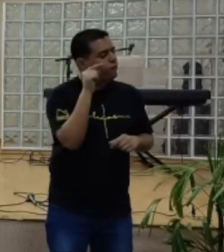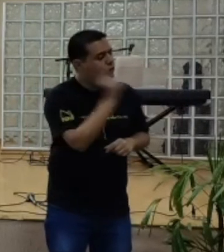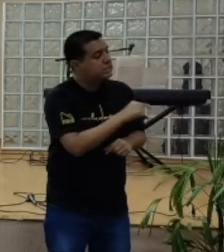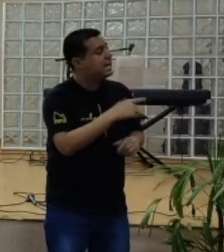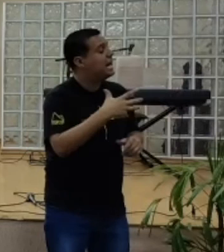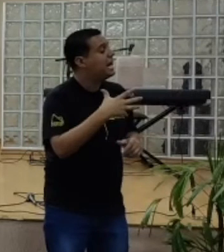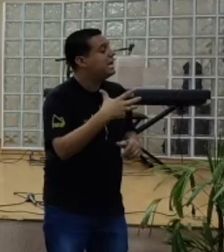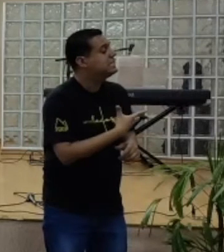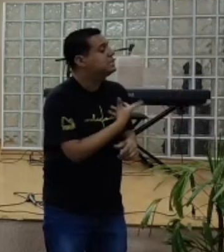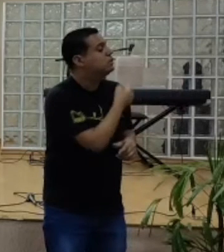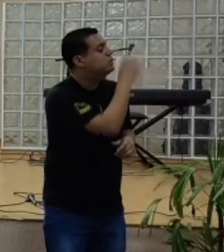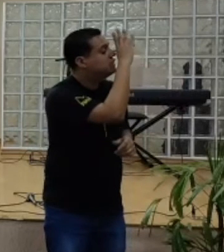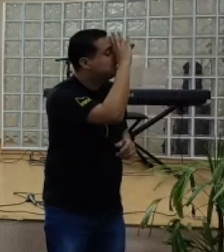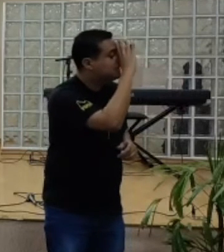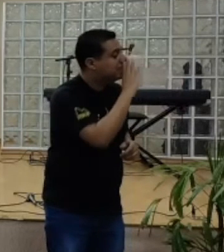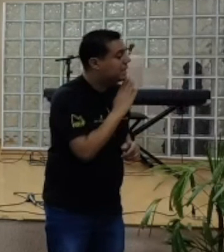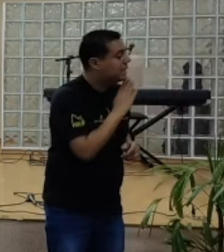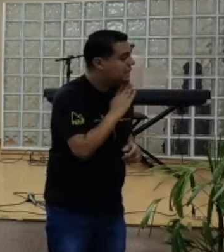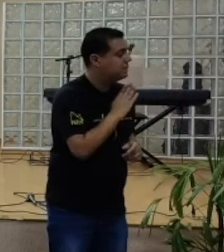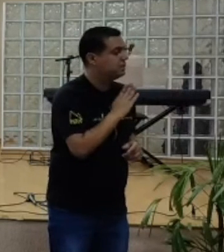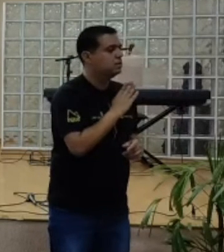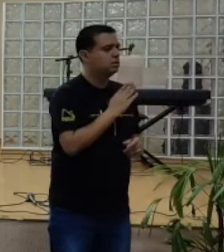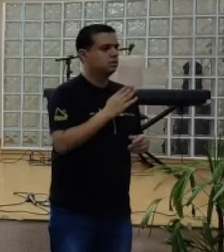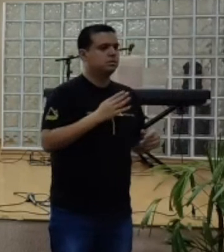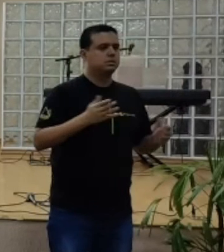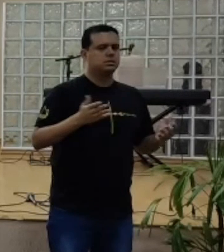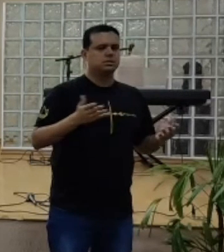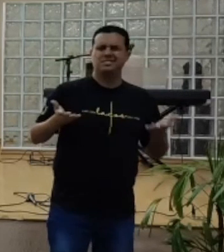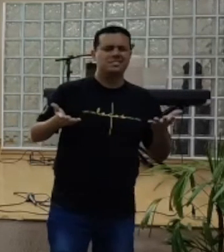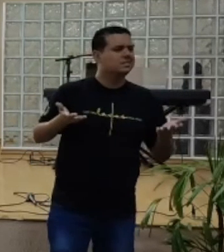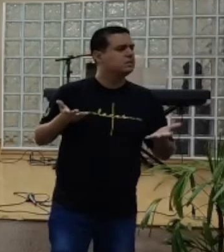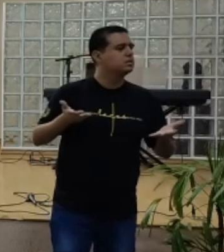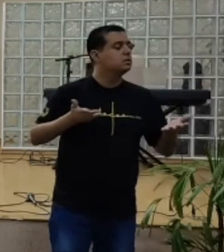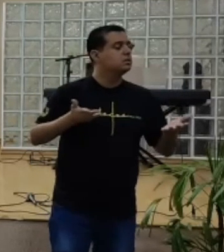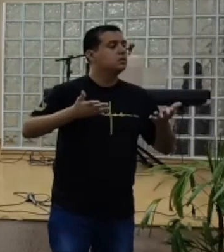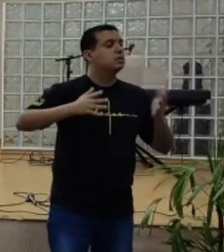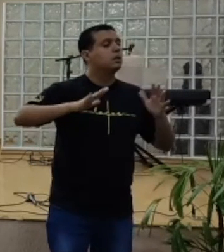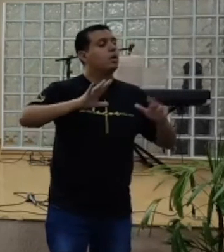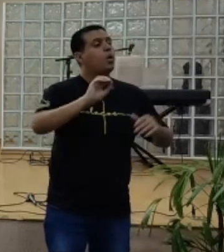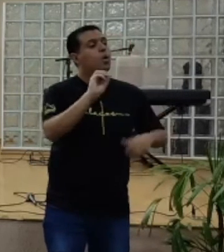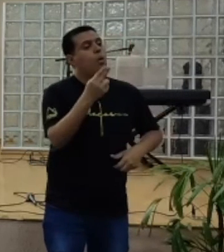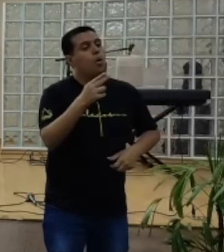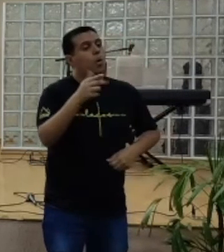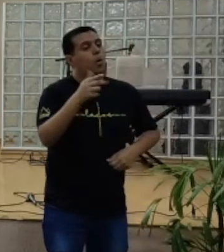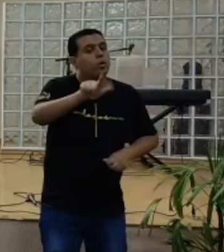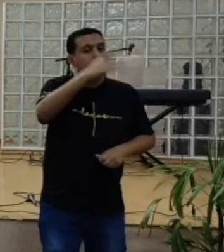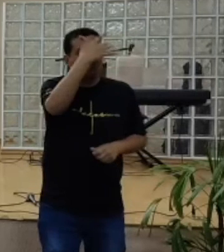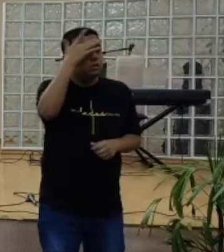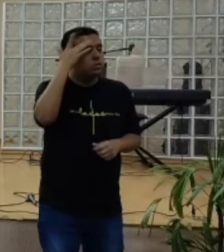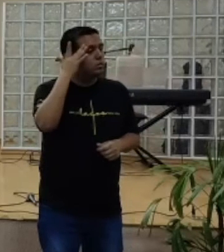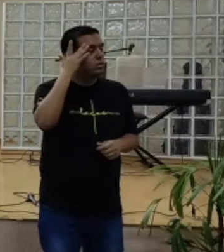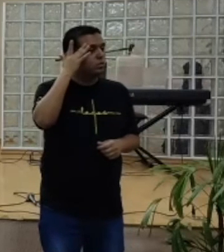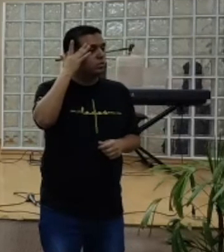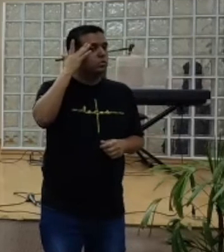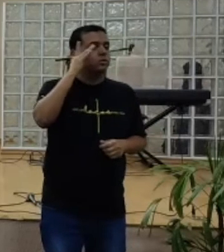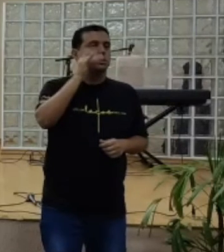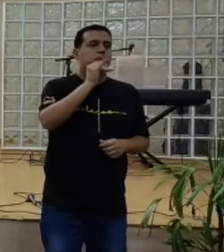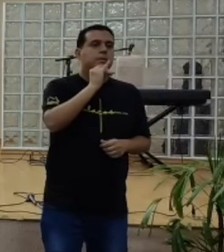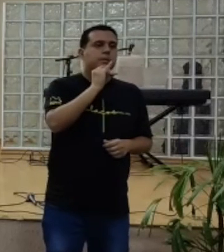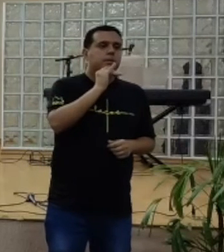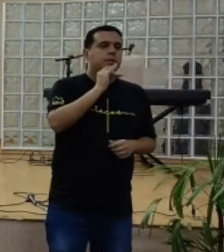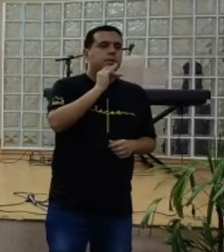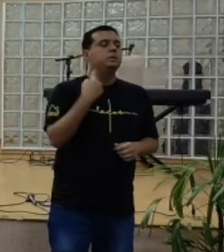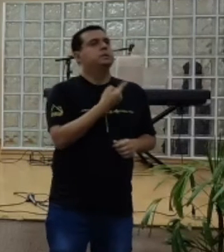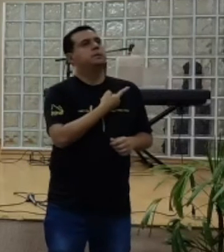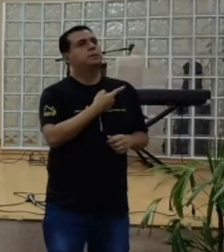qualquer outra pessoa da humanidade, em que eles estavam habituados a favorecerem,